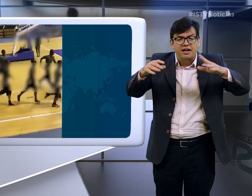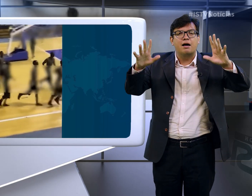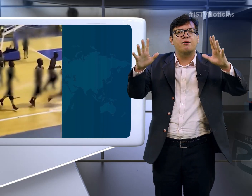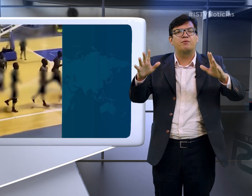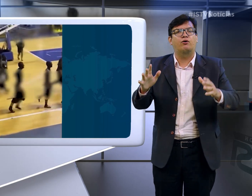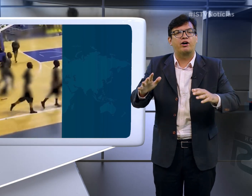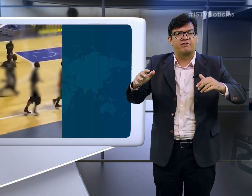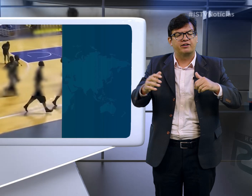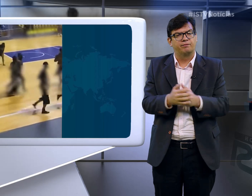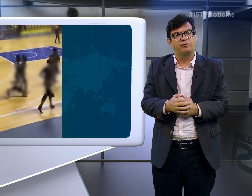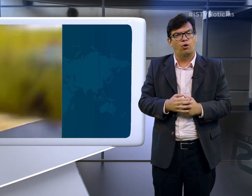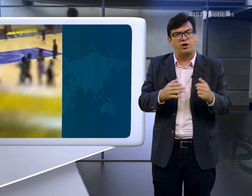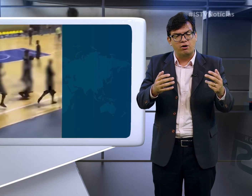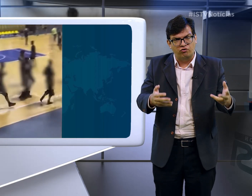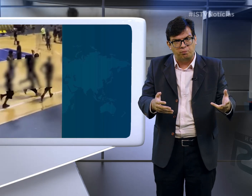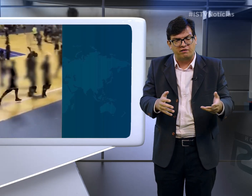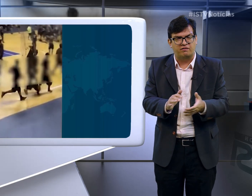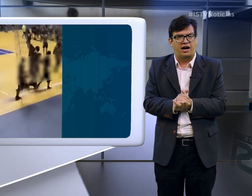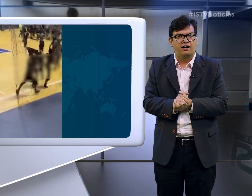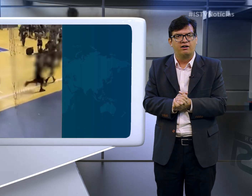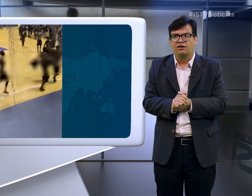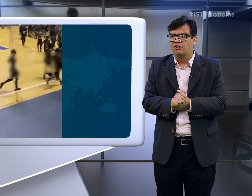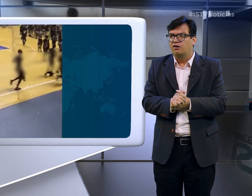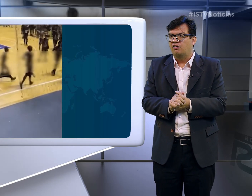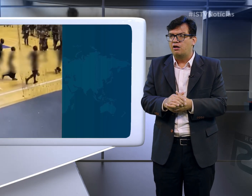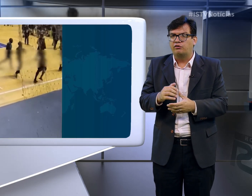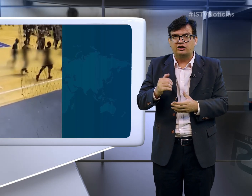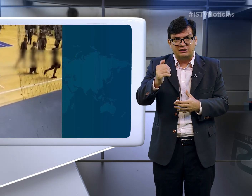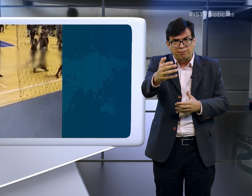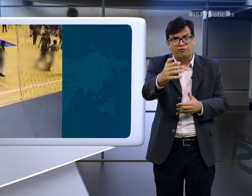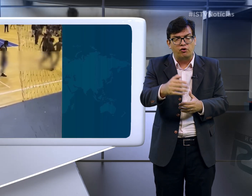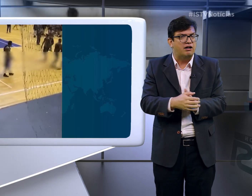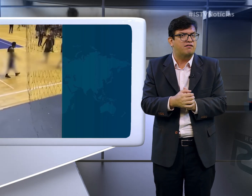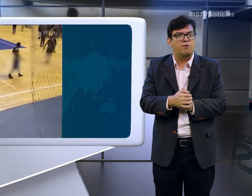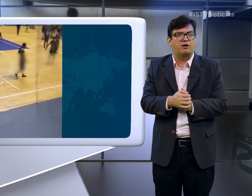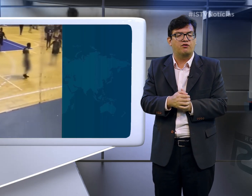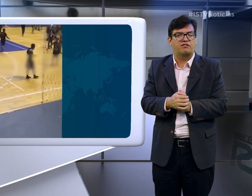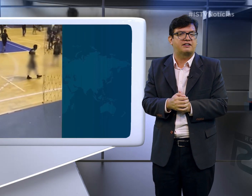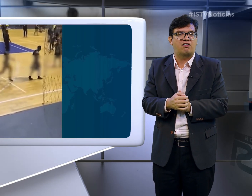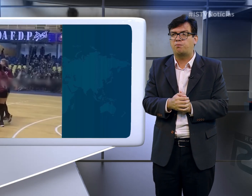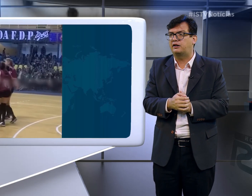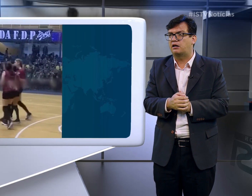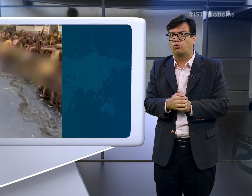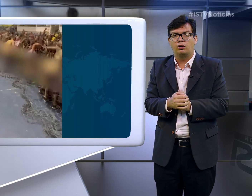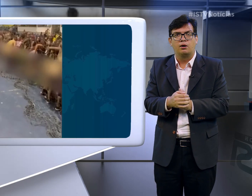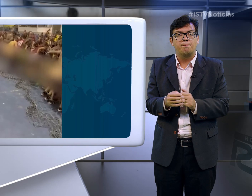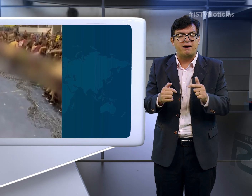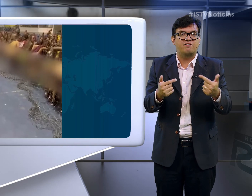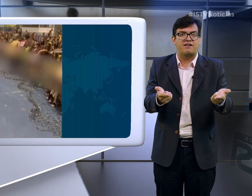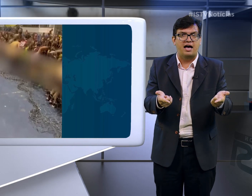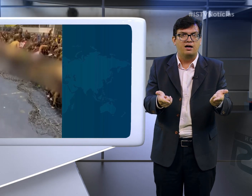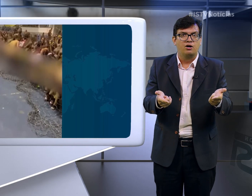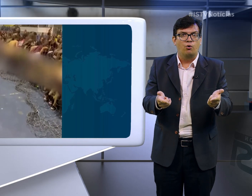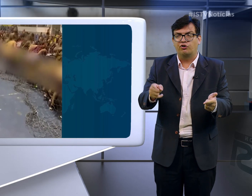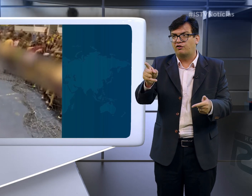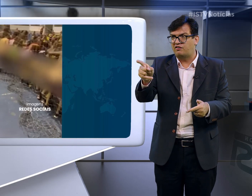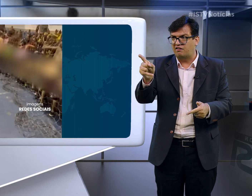seria a mesma coisa ou iriam dispensar? Eu deixo essa provocação para você, telespectador, pensar. Quando você